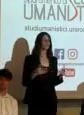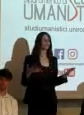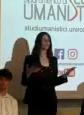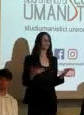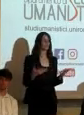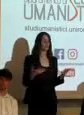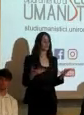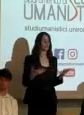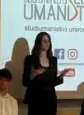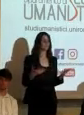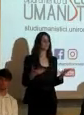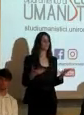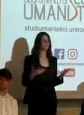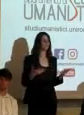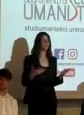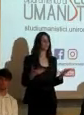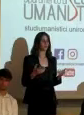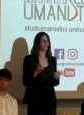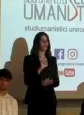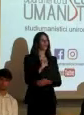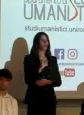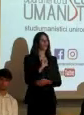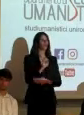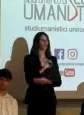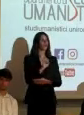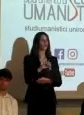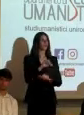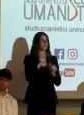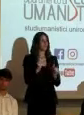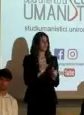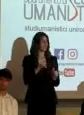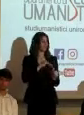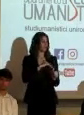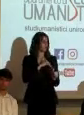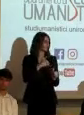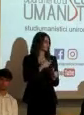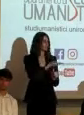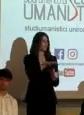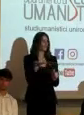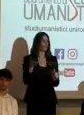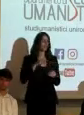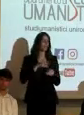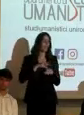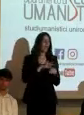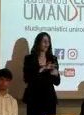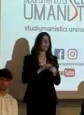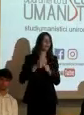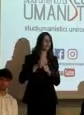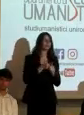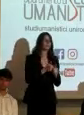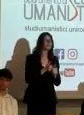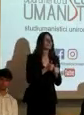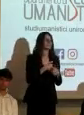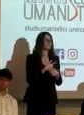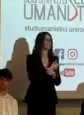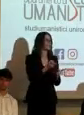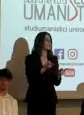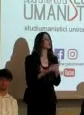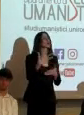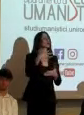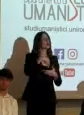accompagnare la formazione degli studenti attraverso la partecipazione attiva a questi progetti